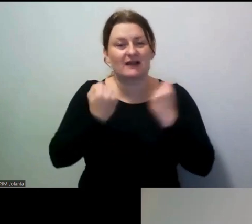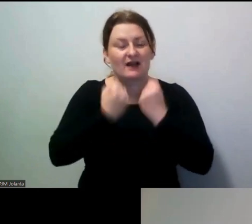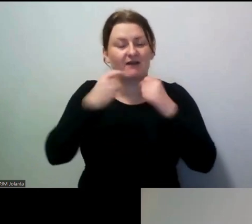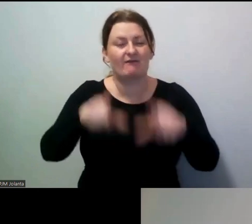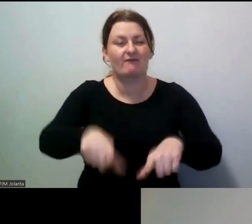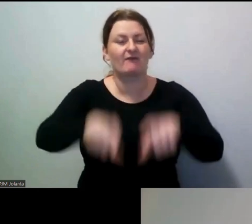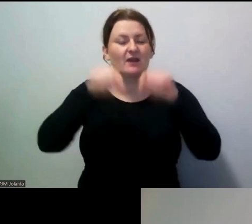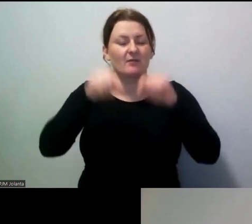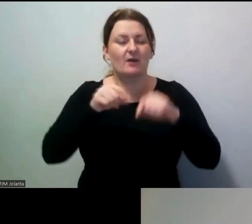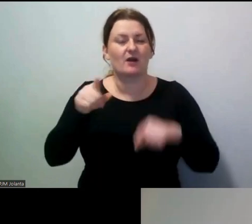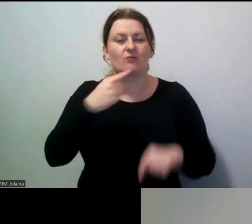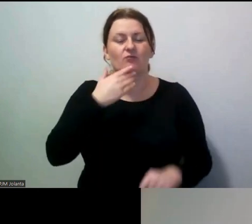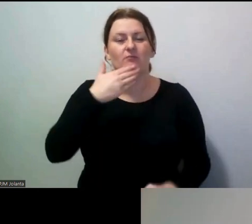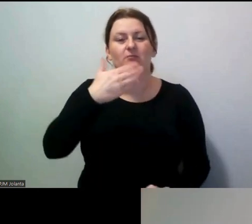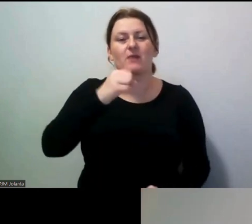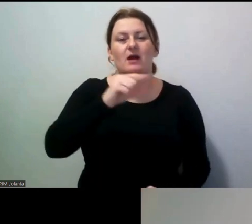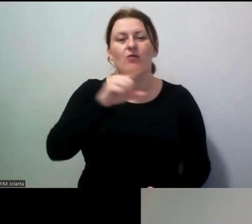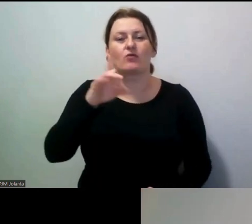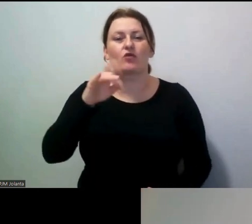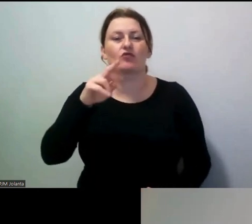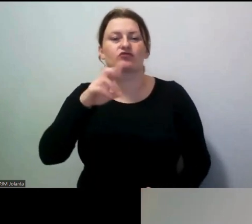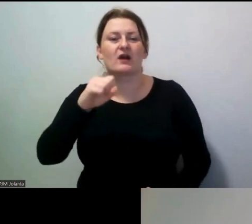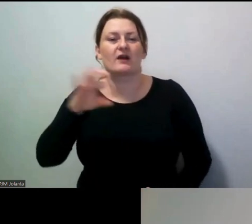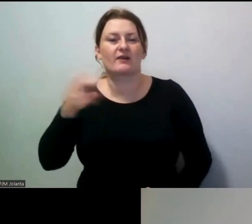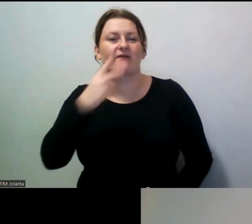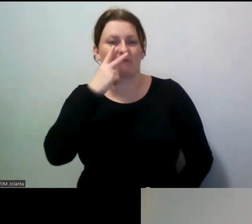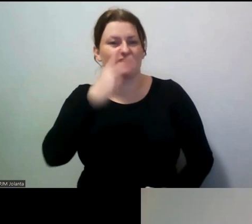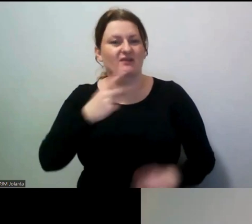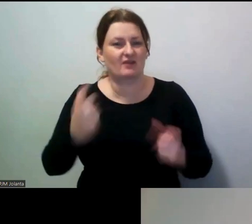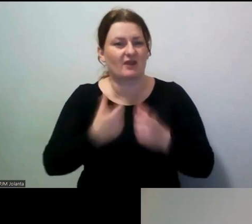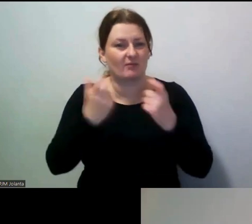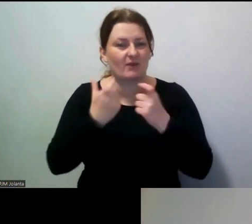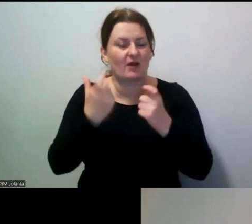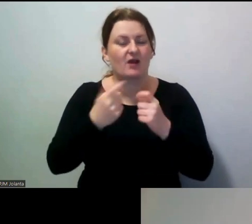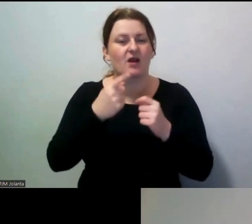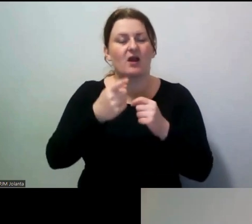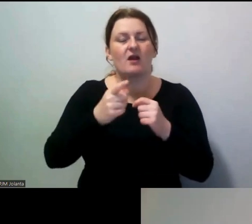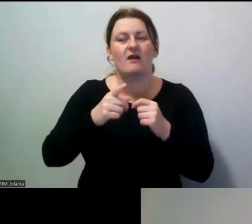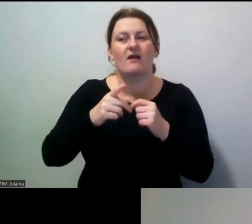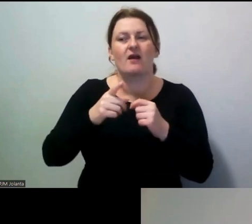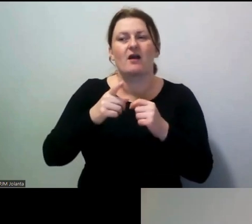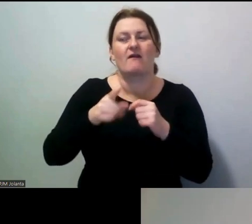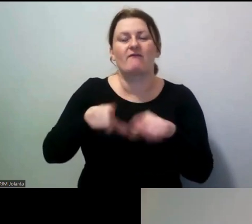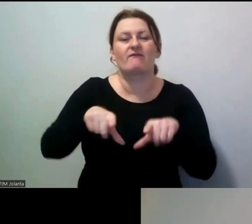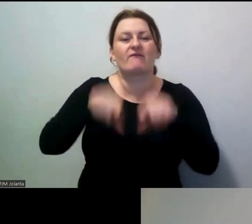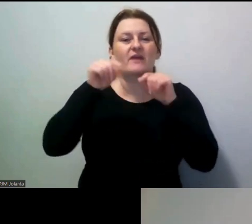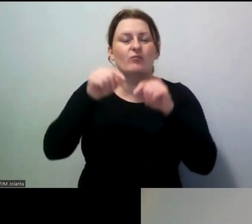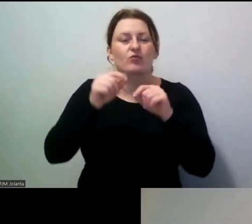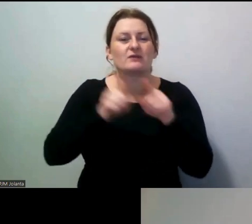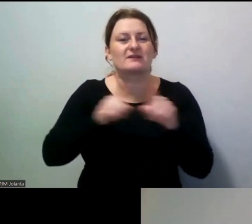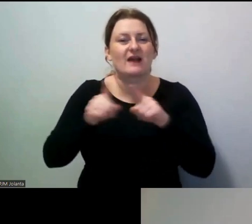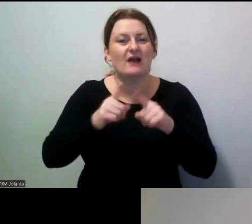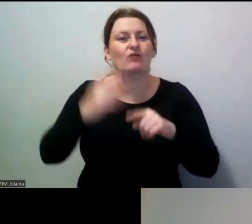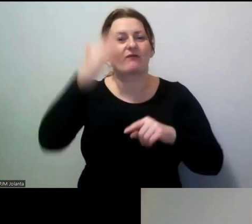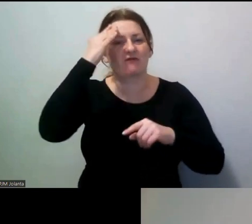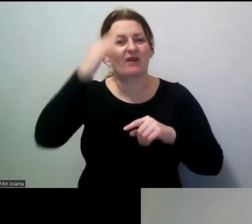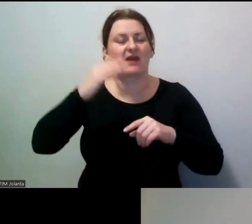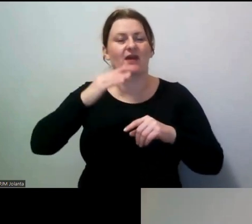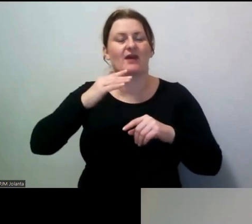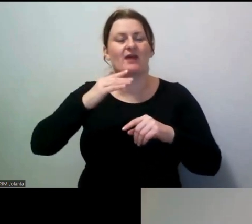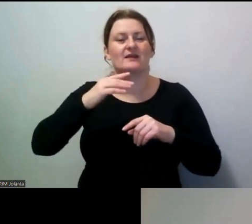tutaj pani Małgorzata to niebezpieczeństwo widzi, ten wariant, który byłby wariantem znanym w Polsce, w